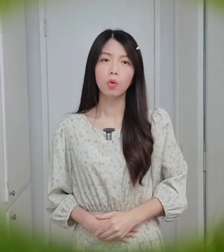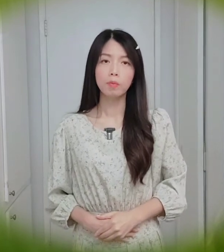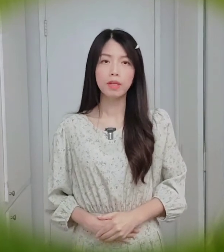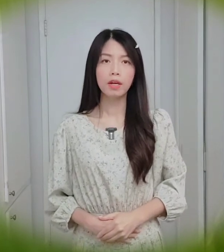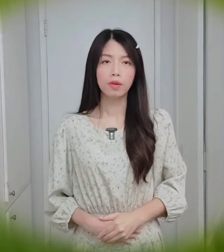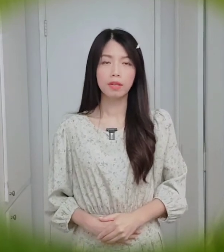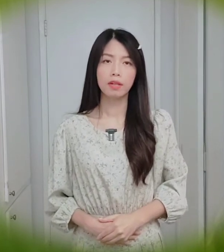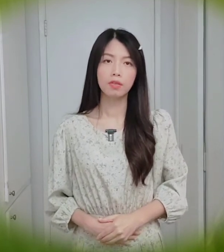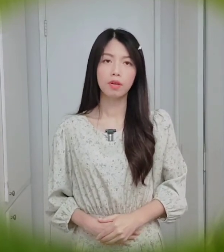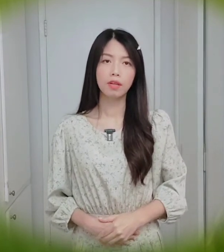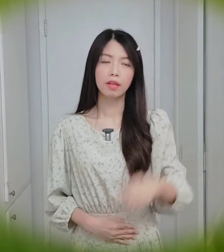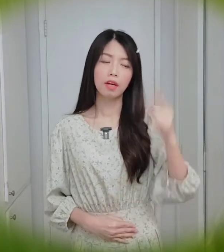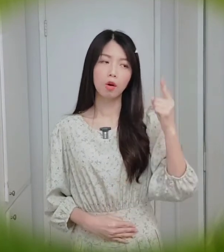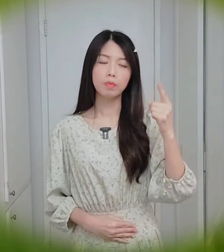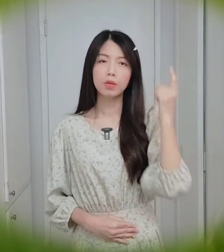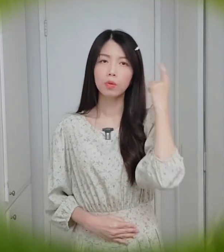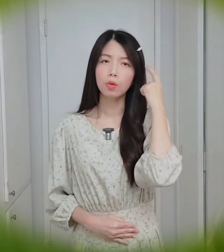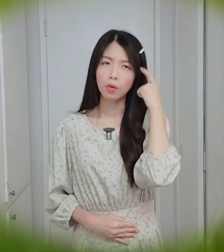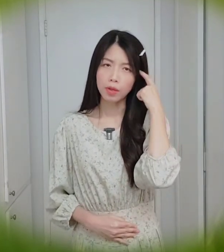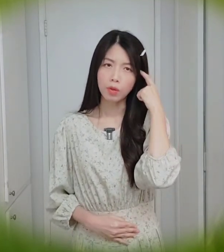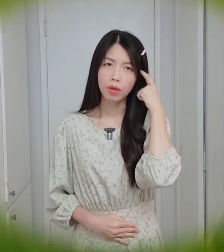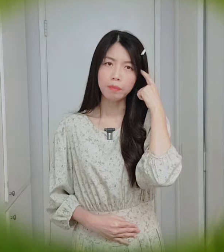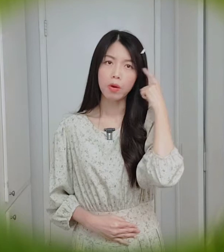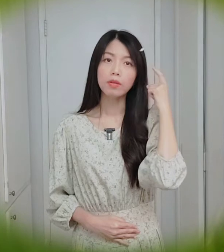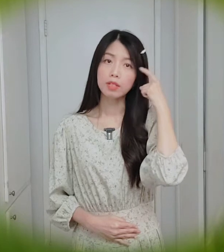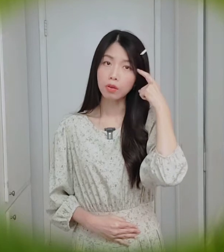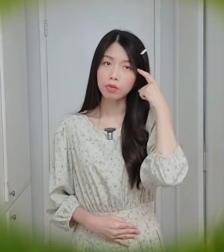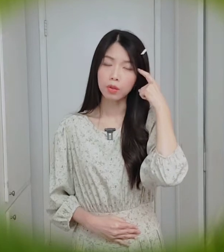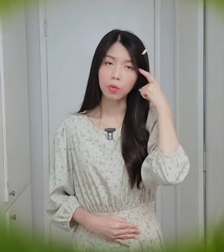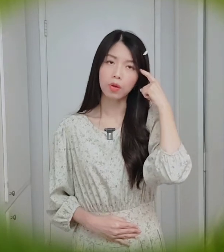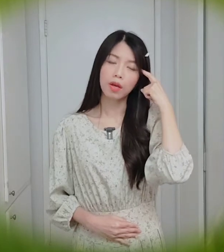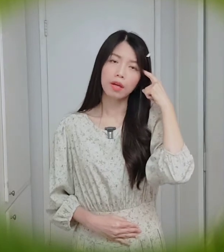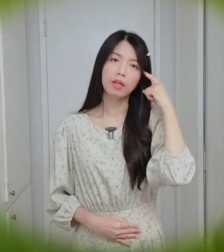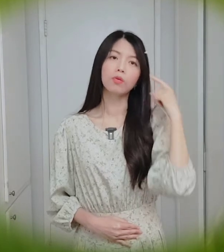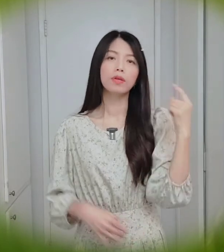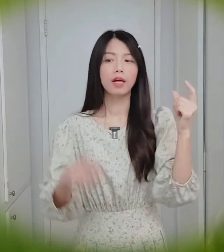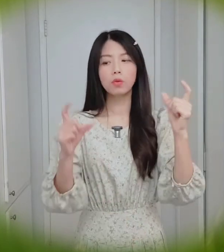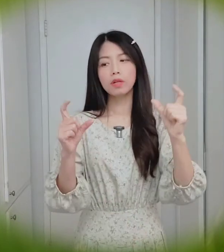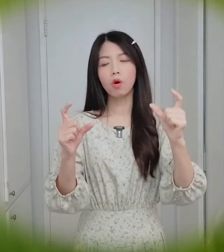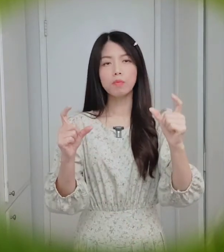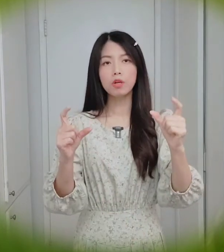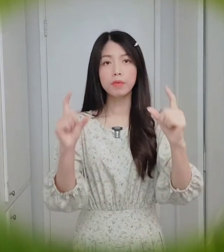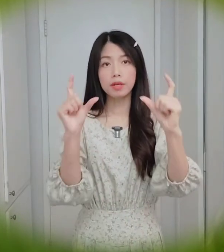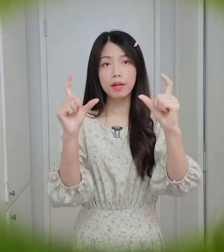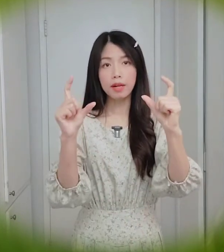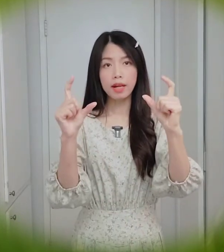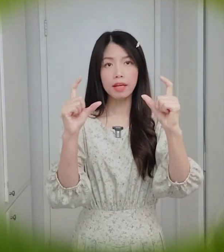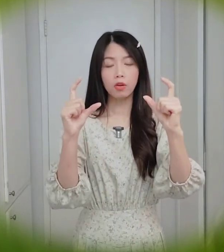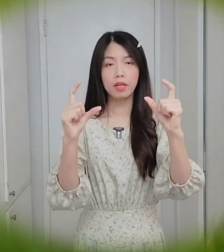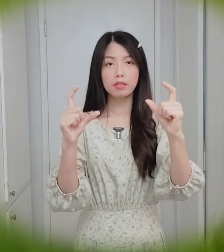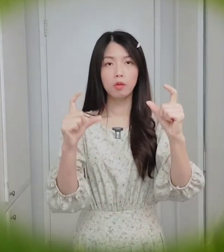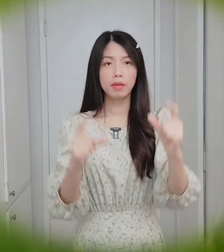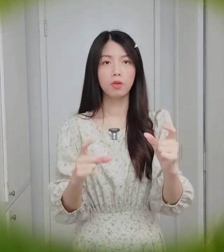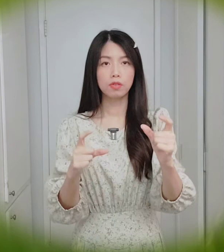고민도, 고민이라고 하는 뜻의 수어는 검지로 관자돌이 한번 찍어주시고 그리고 양손을 엄지검지를